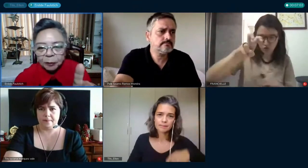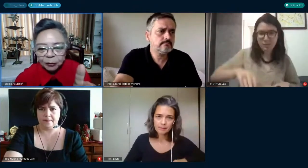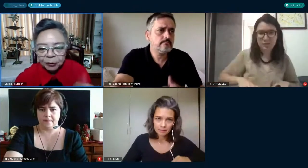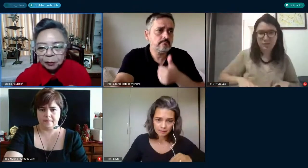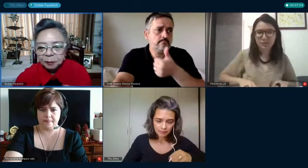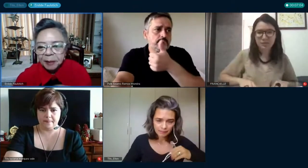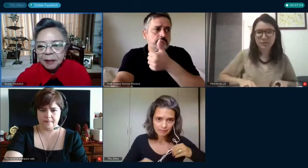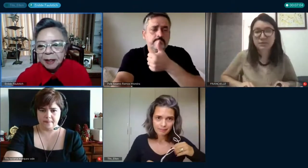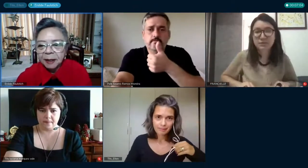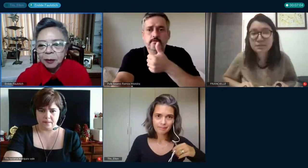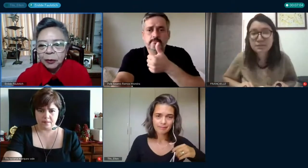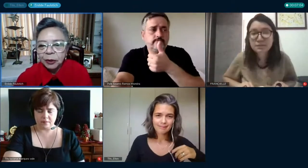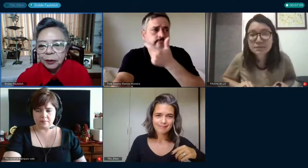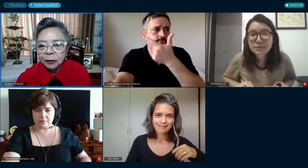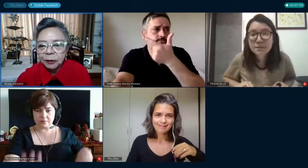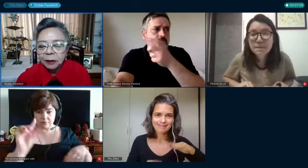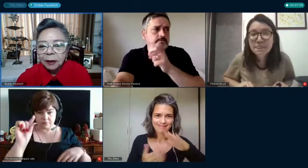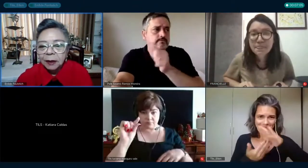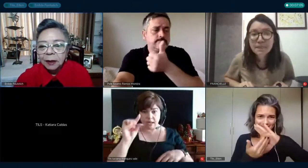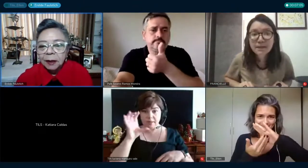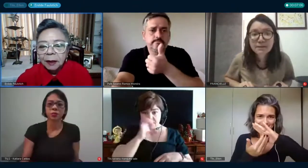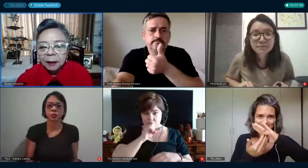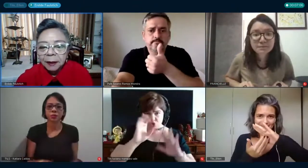Só um minutinho, por favor. Peça a ela um minutinho.